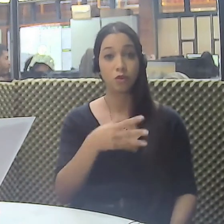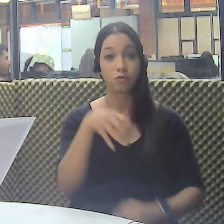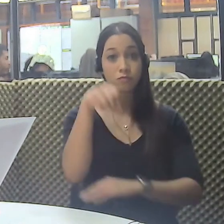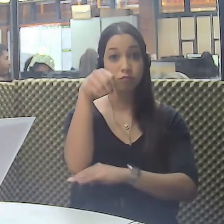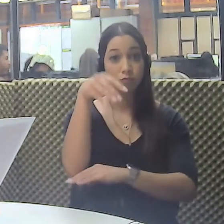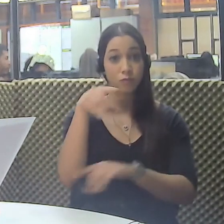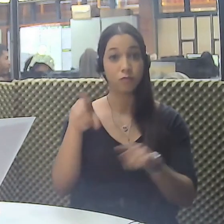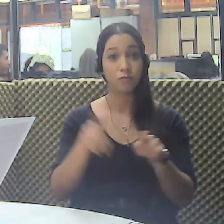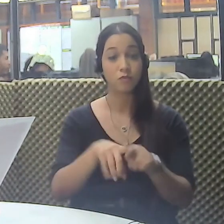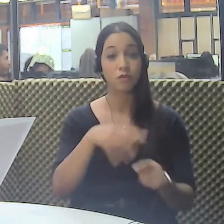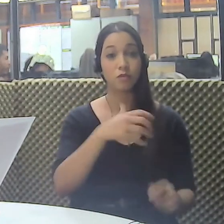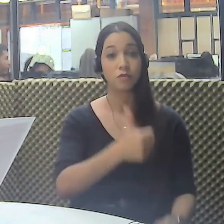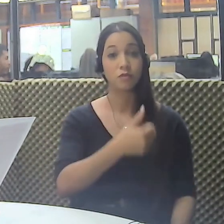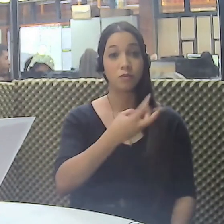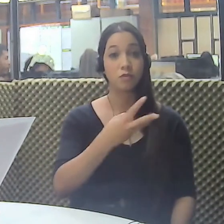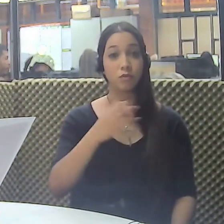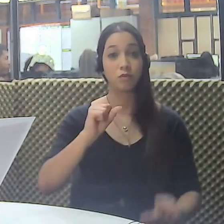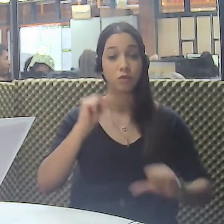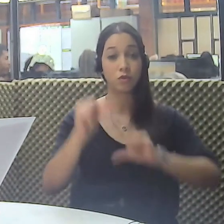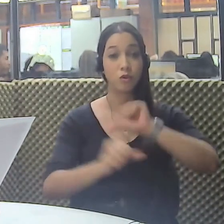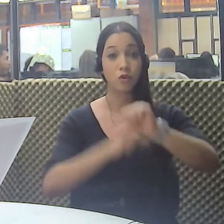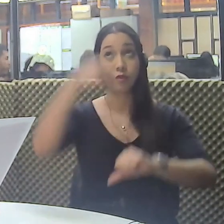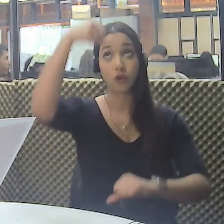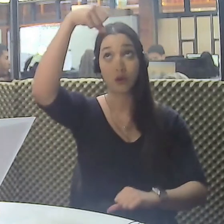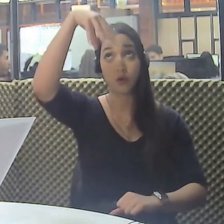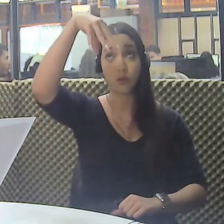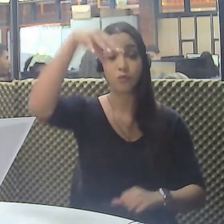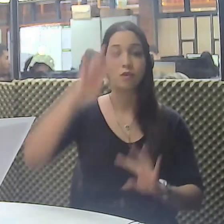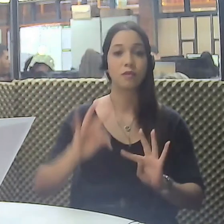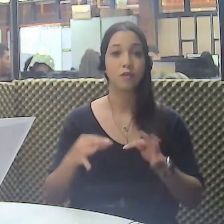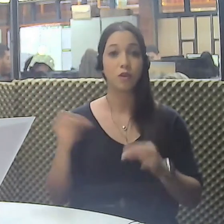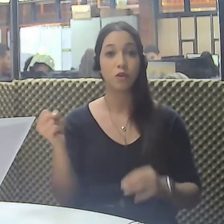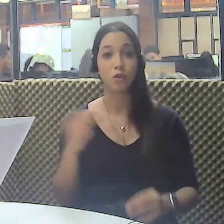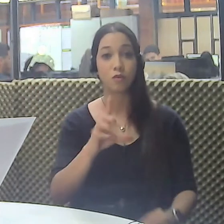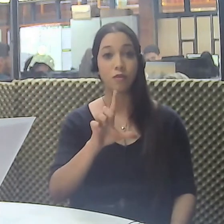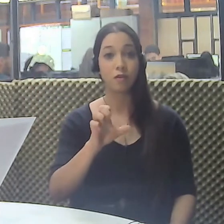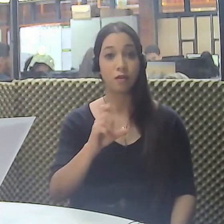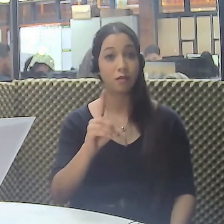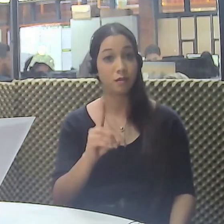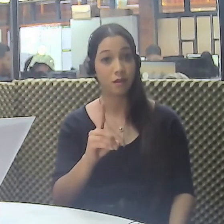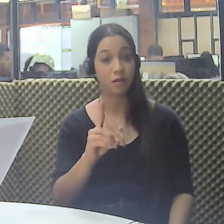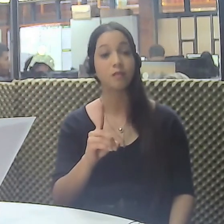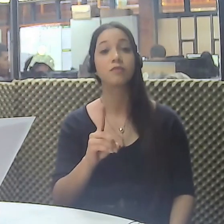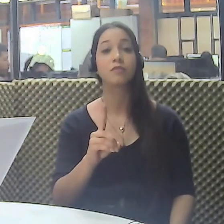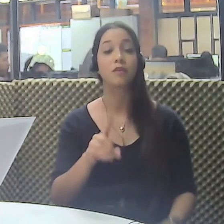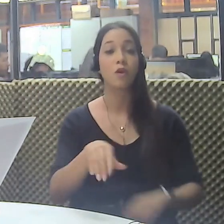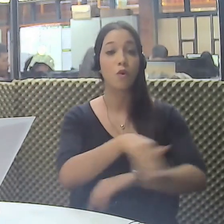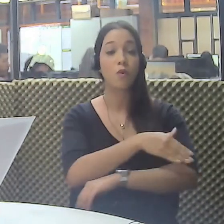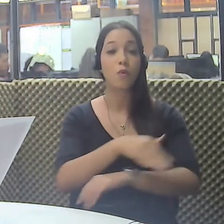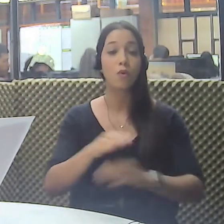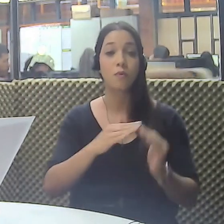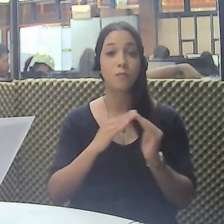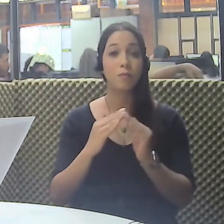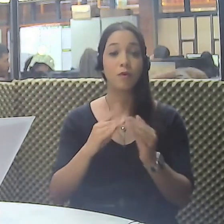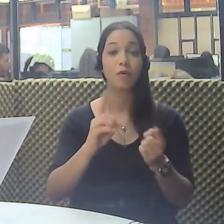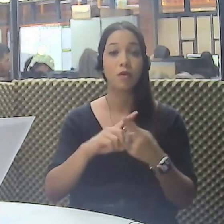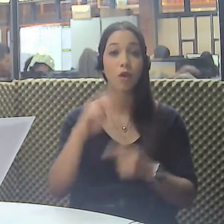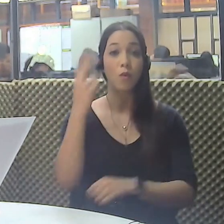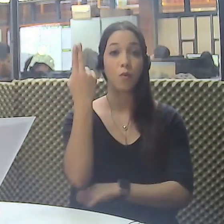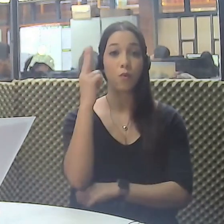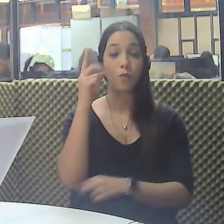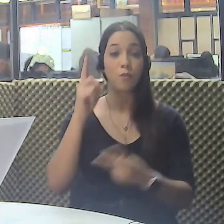postes e 138 novas luminárias com tecnologia LED em logradouros dos bairros Alto